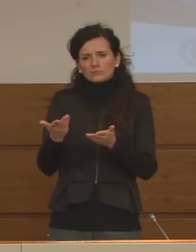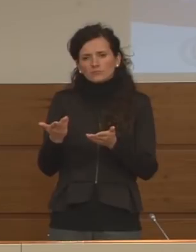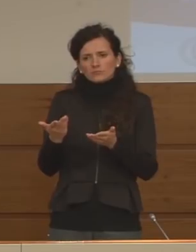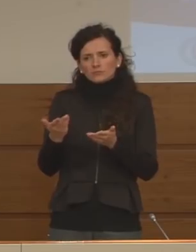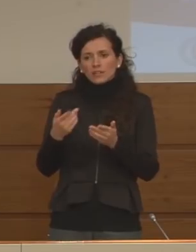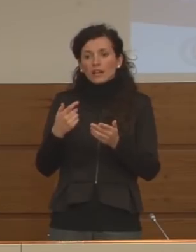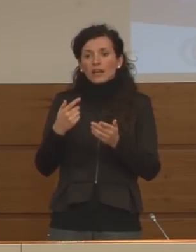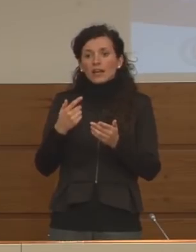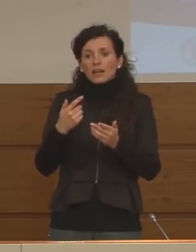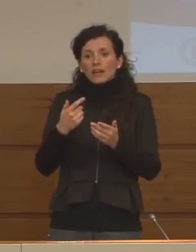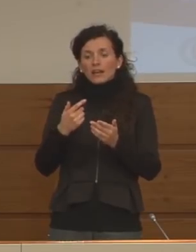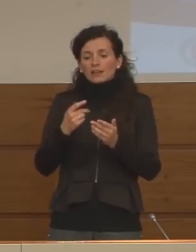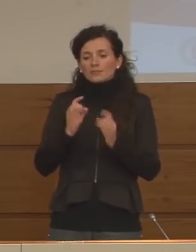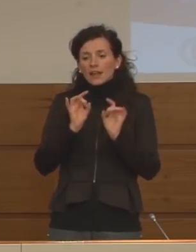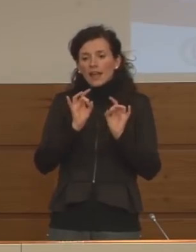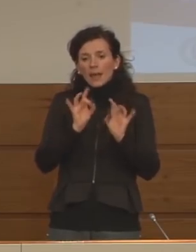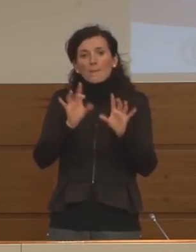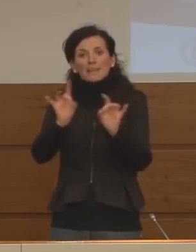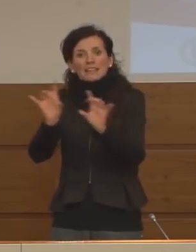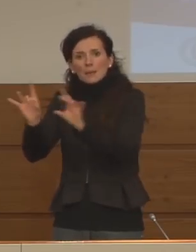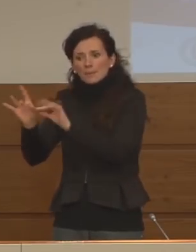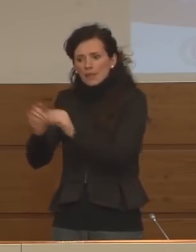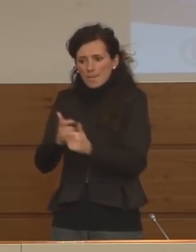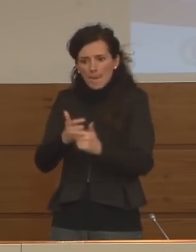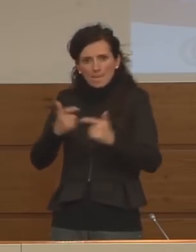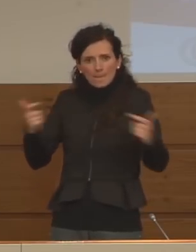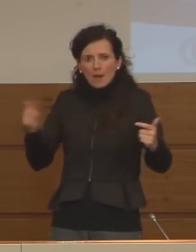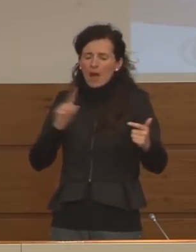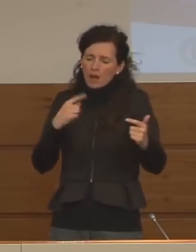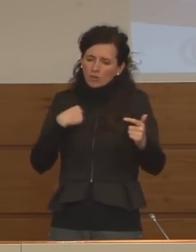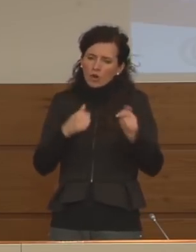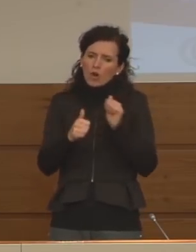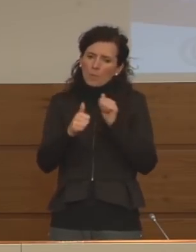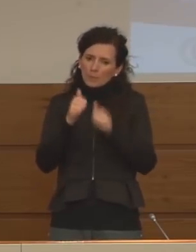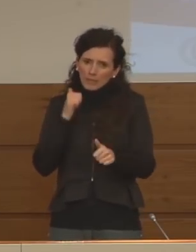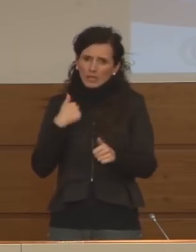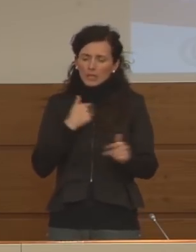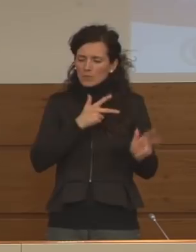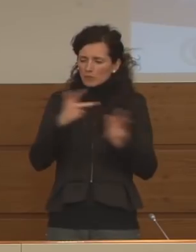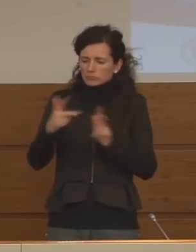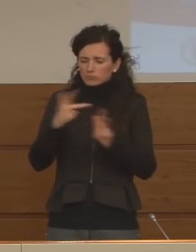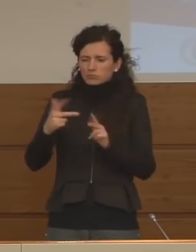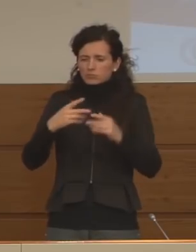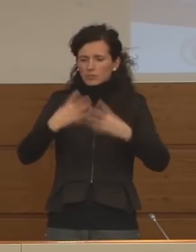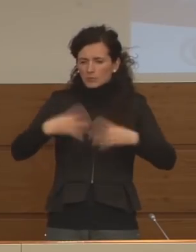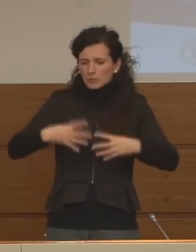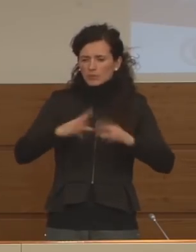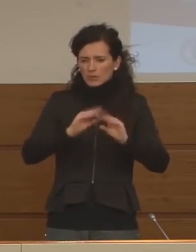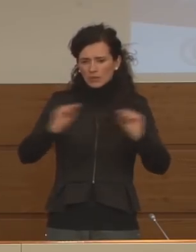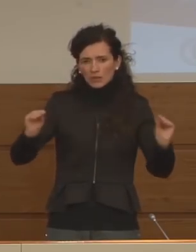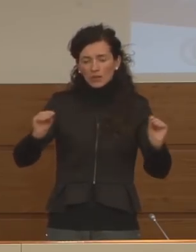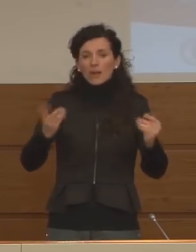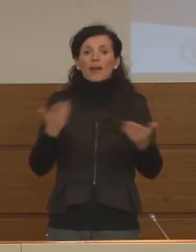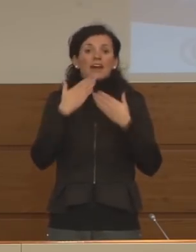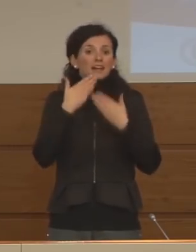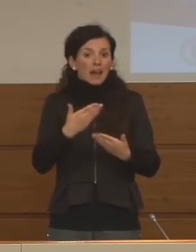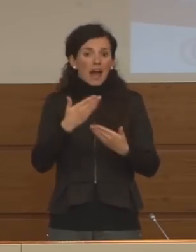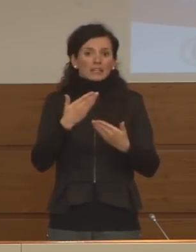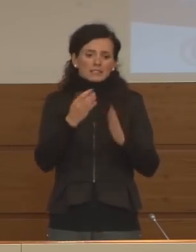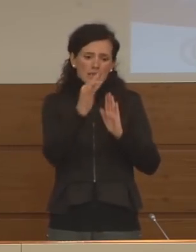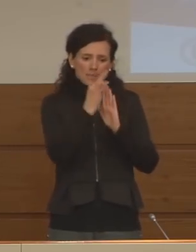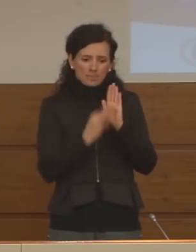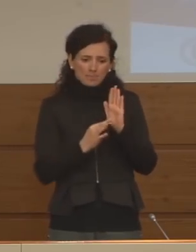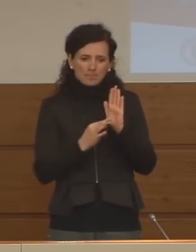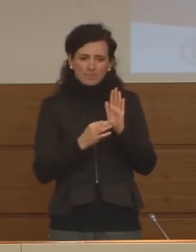epidemia sperando che esso grazie alle misure che il governo ha preso ormai